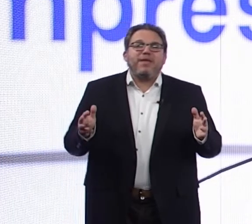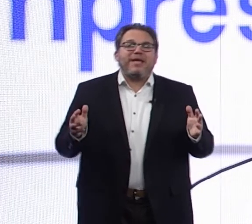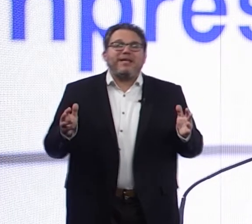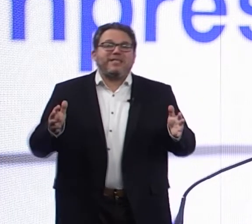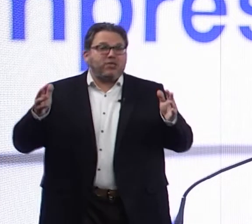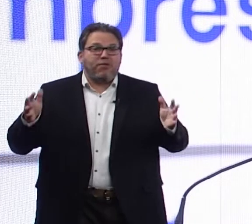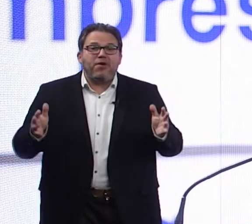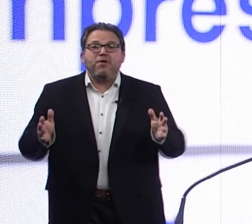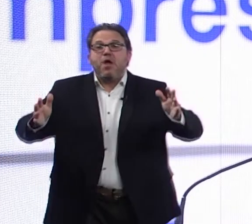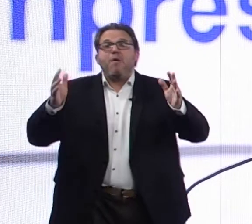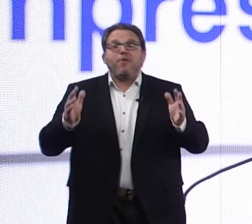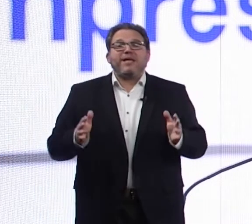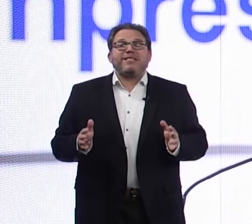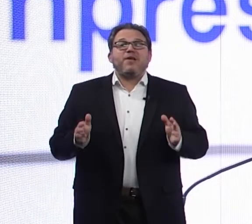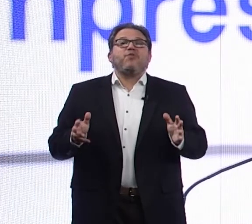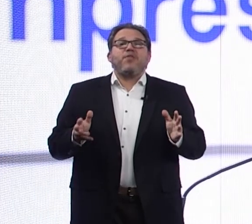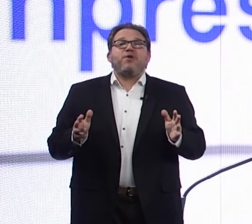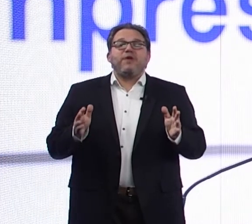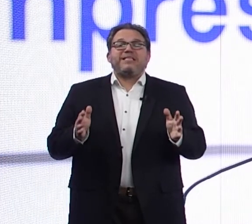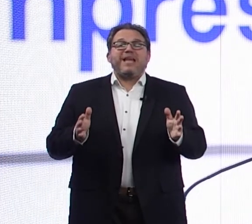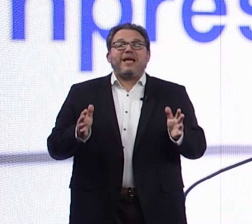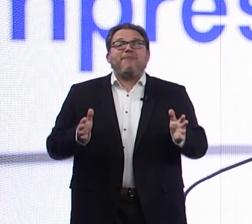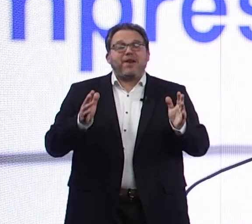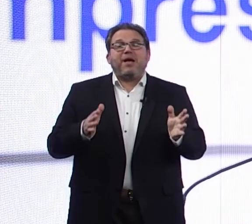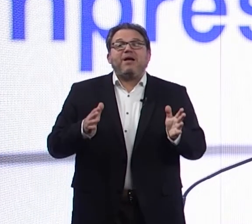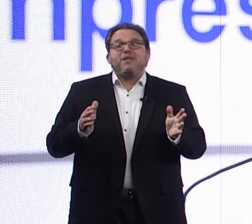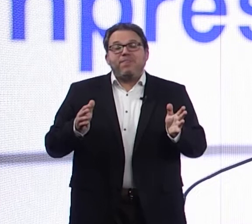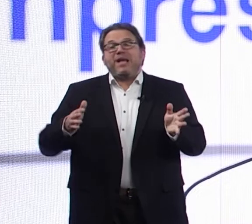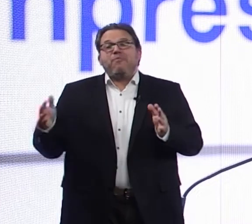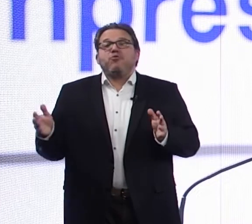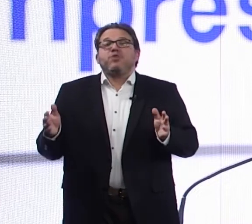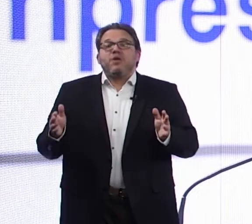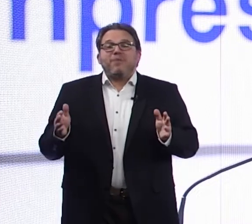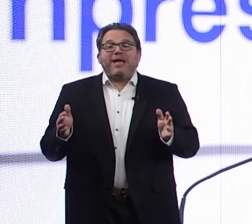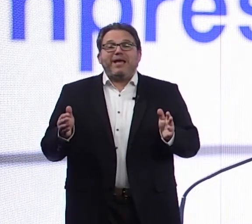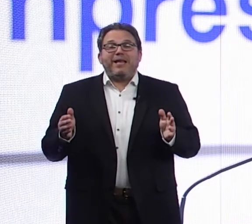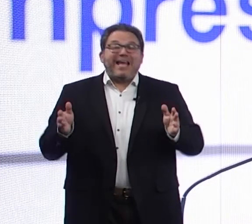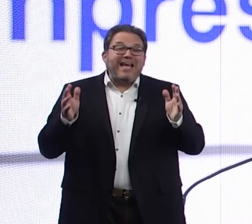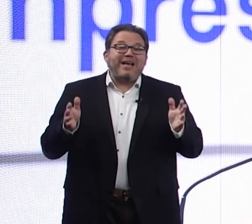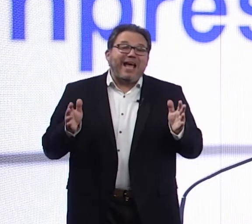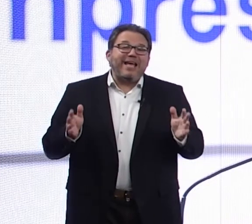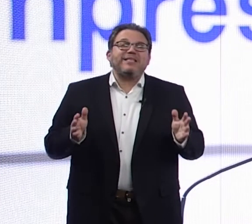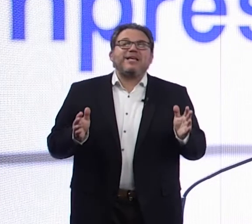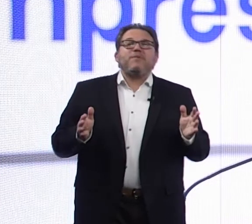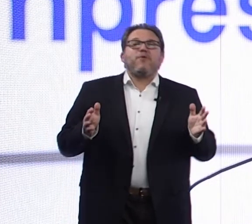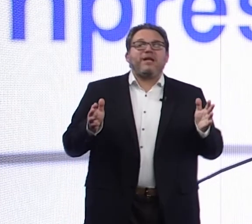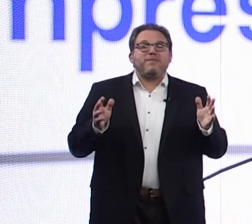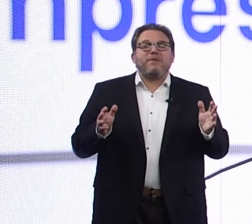en esta situación porque esta negociación es la que marca digamos la guía la guía a seguir por las empresas